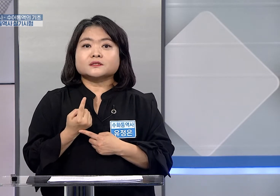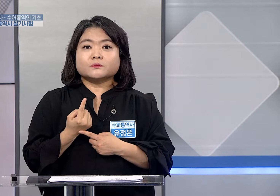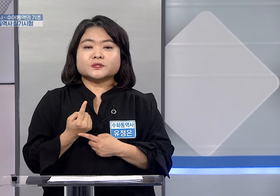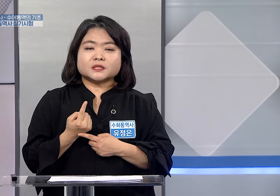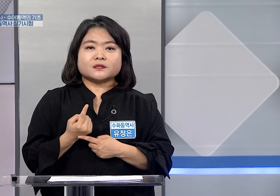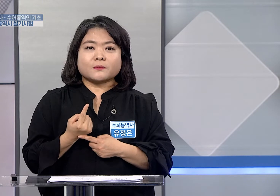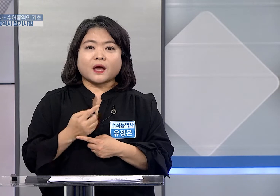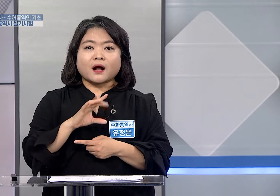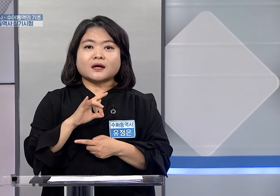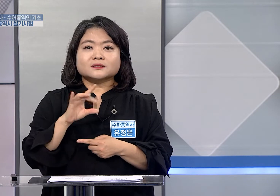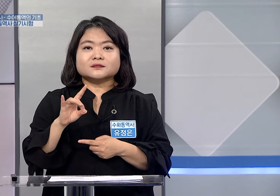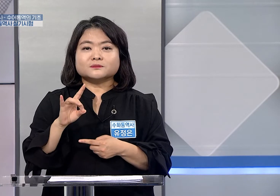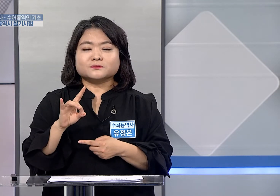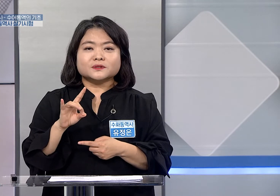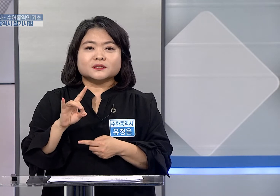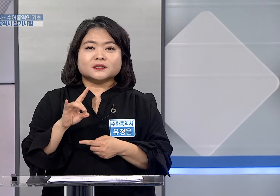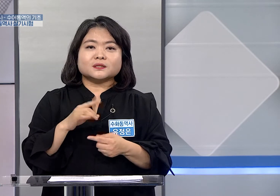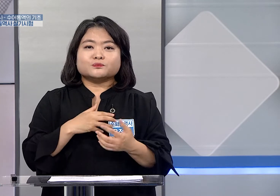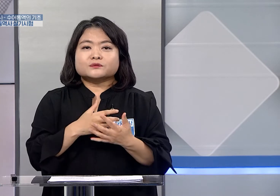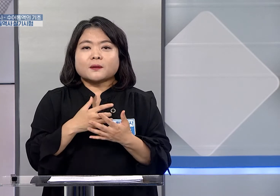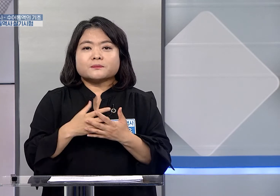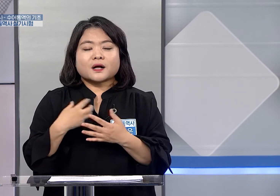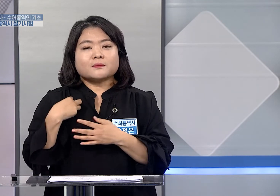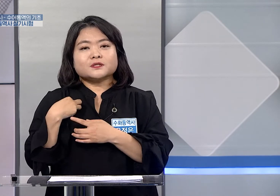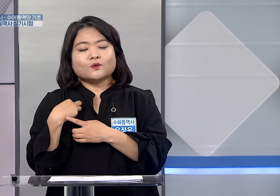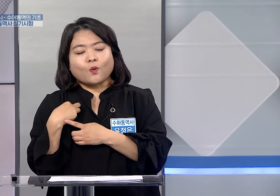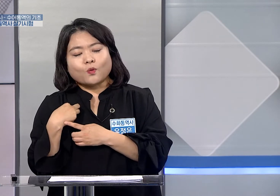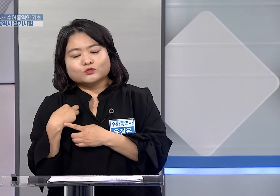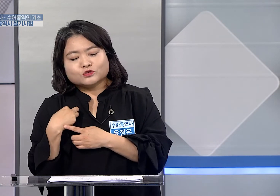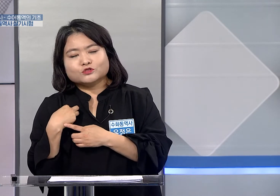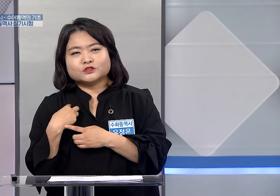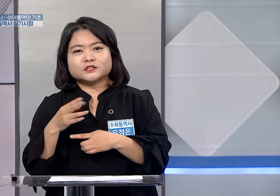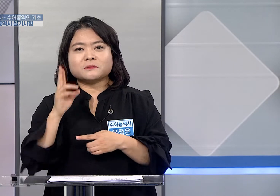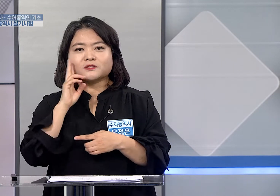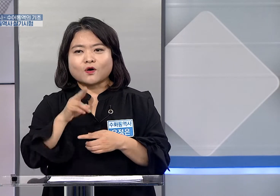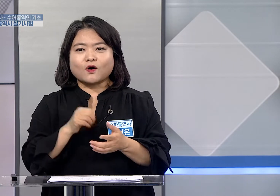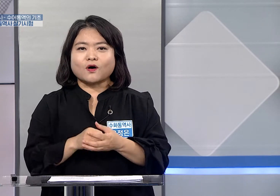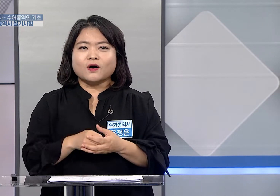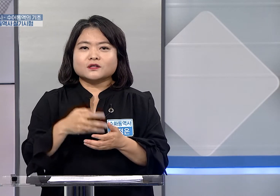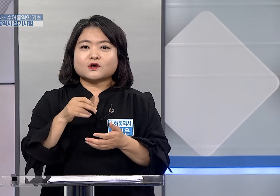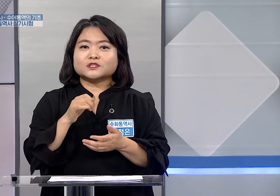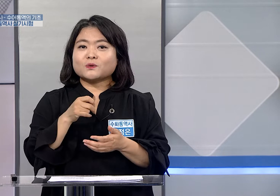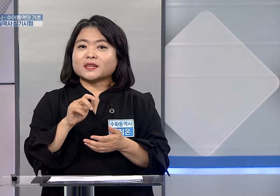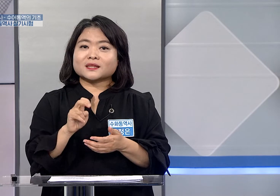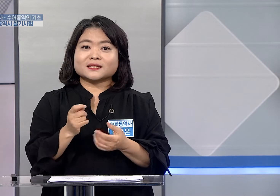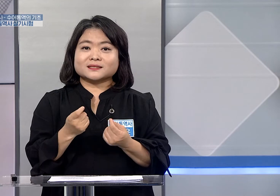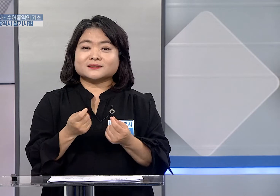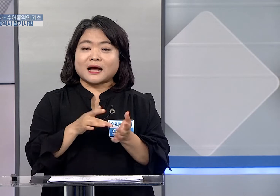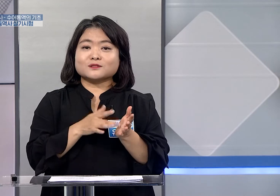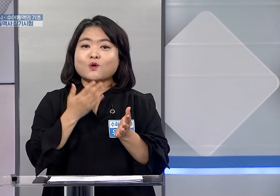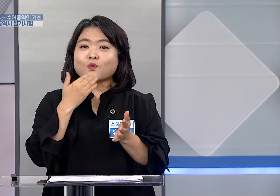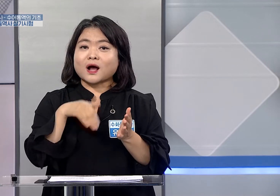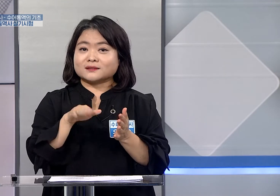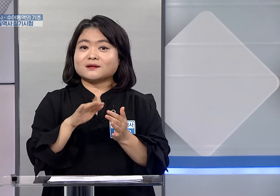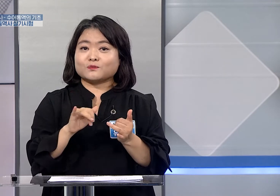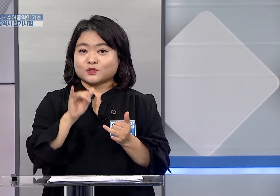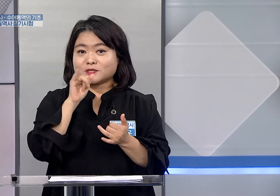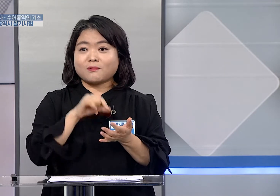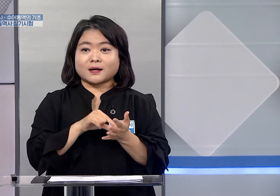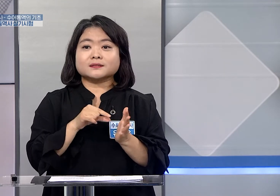시험 치기 때문에 가끔 이 부담감이 너무 심해서 청심환 같은 약을 먹고 가는 사람도 있을